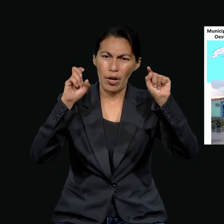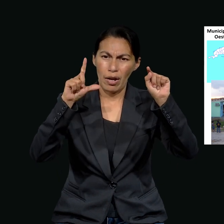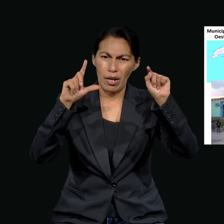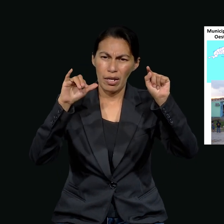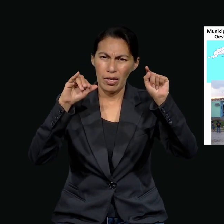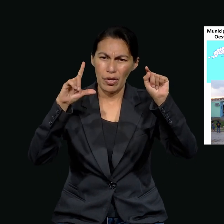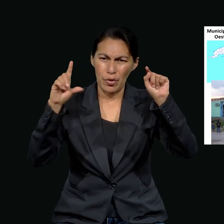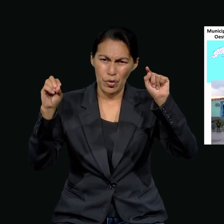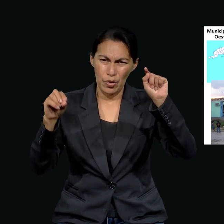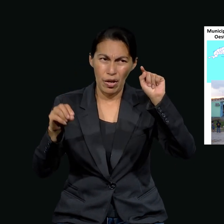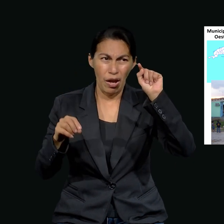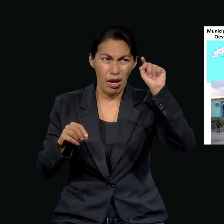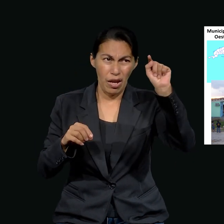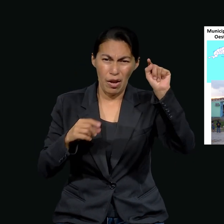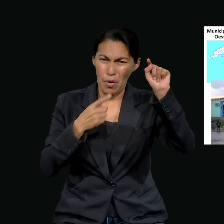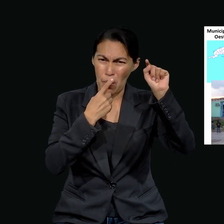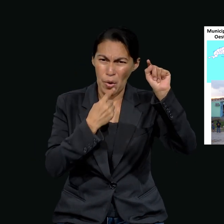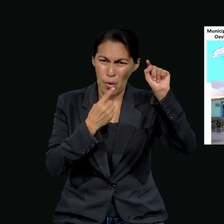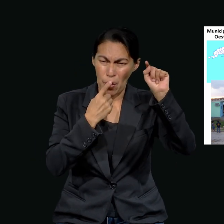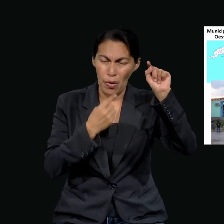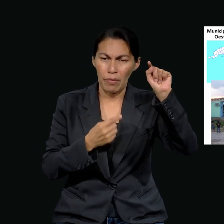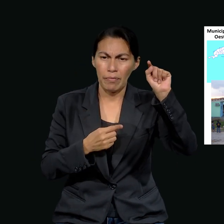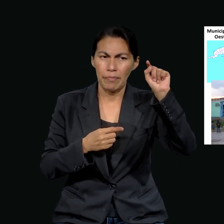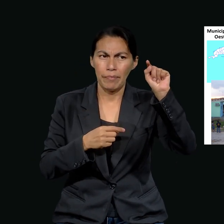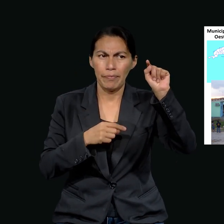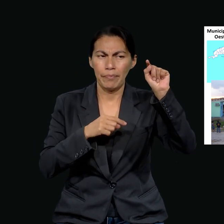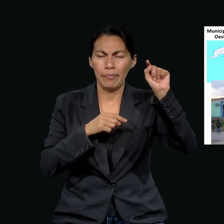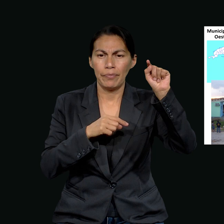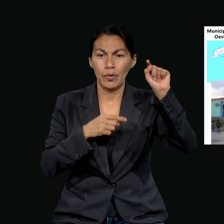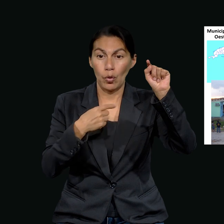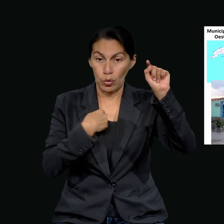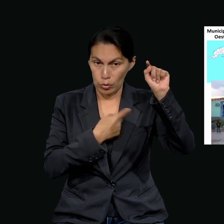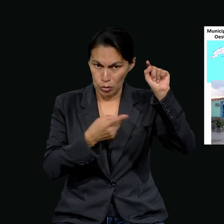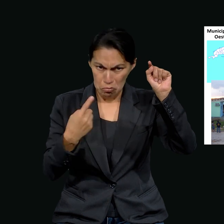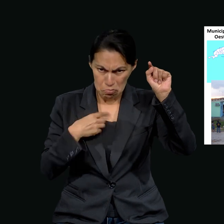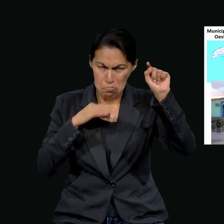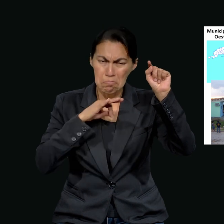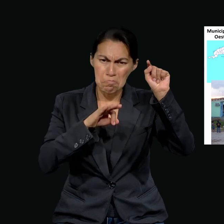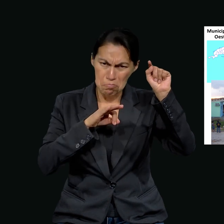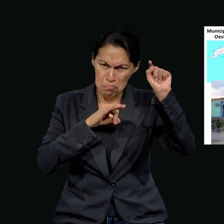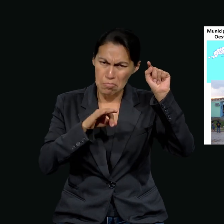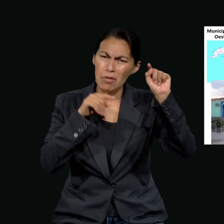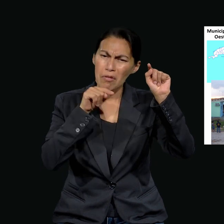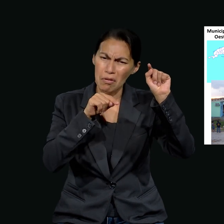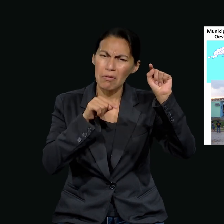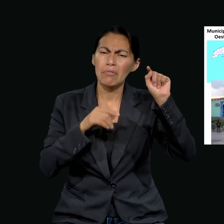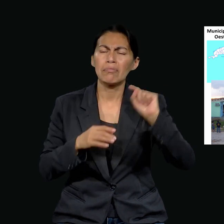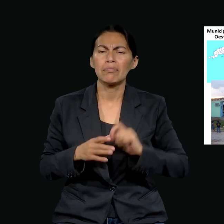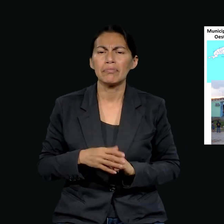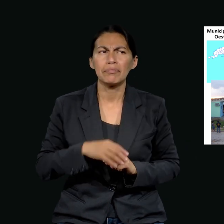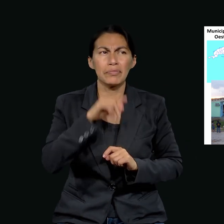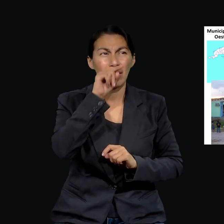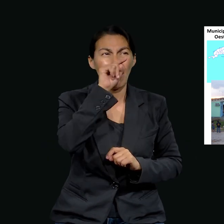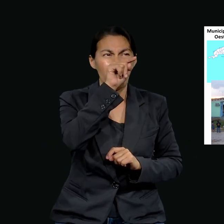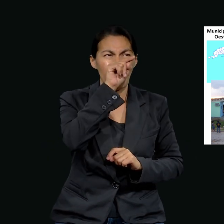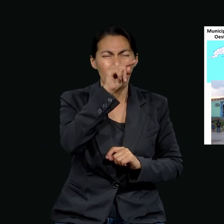Corralillo. Son muchos municipios. Y allí estuvimos nosotros trabajando durante